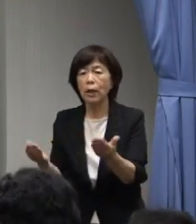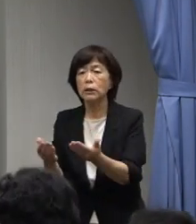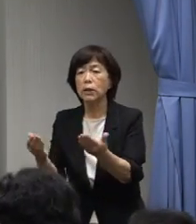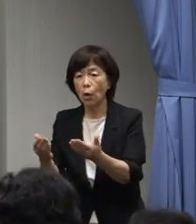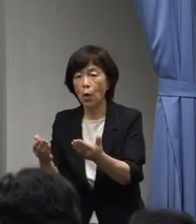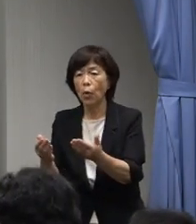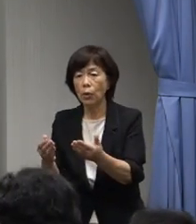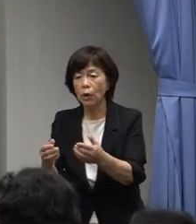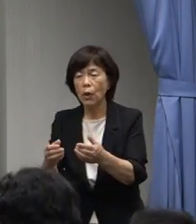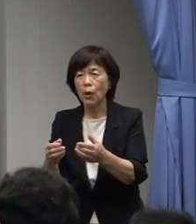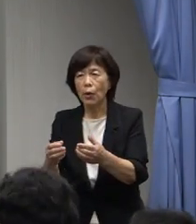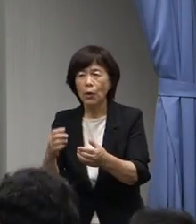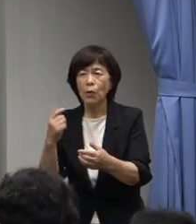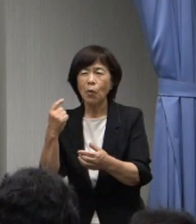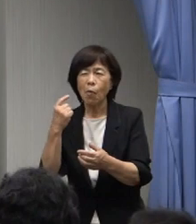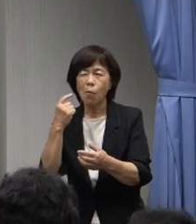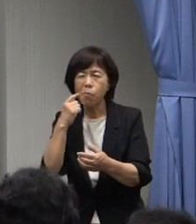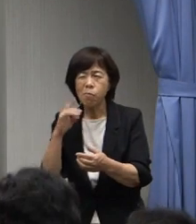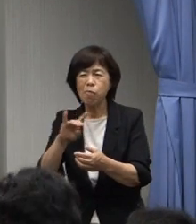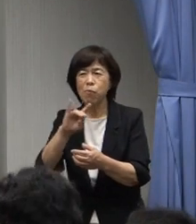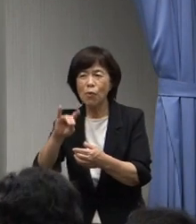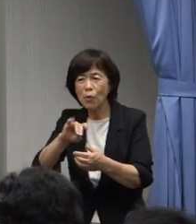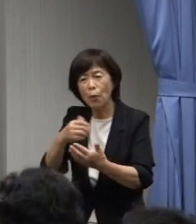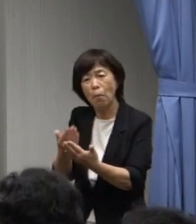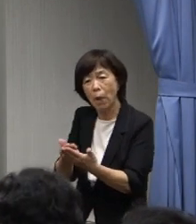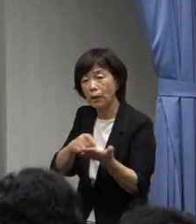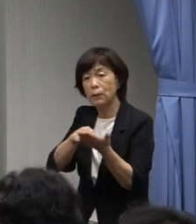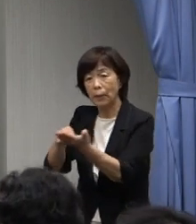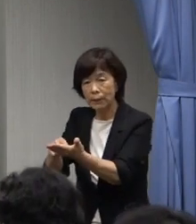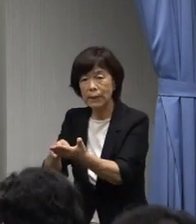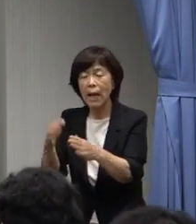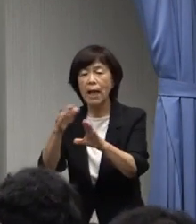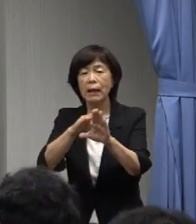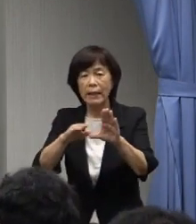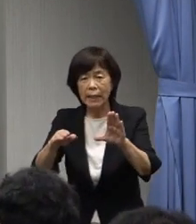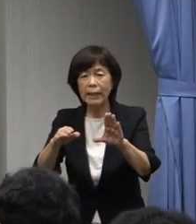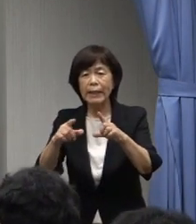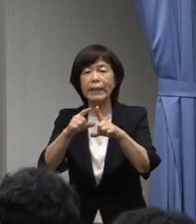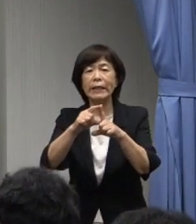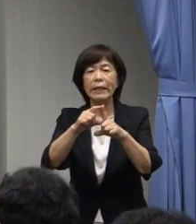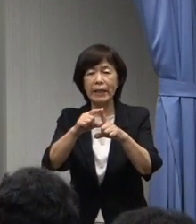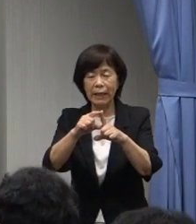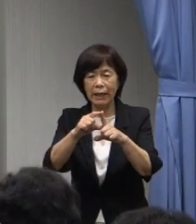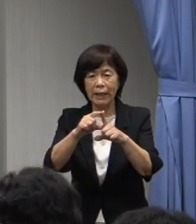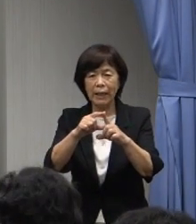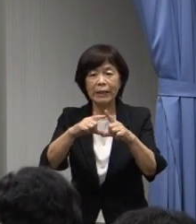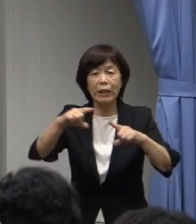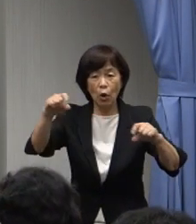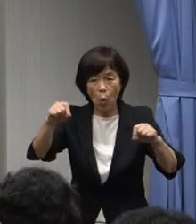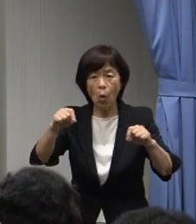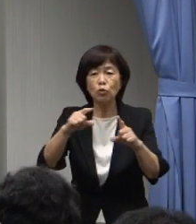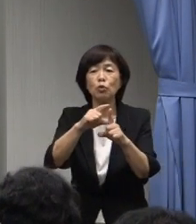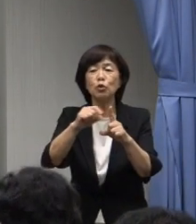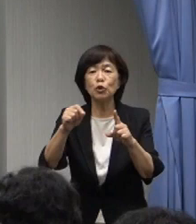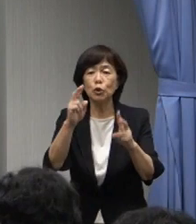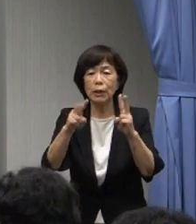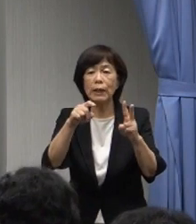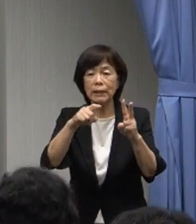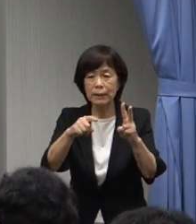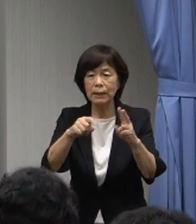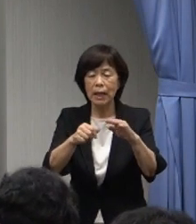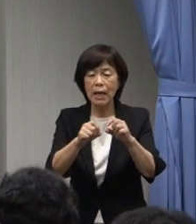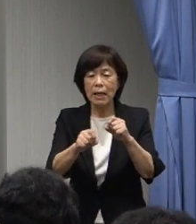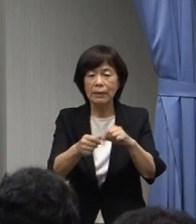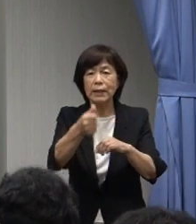求をしていたということで、近畿日本通りしてもですね、支店長ですとかが逮捕され